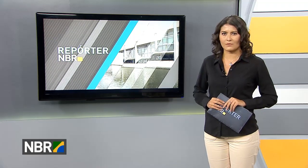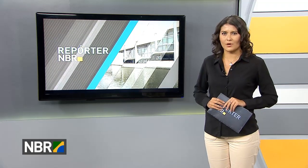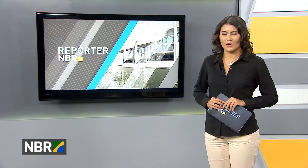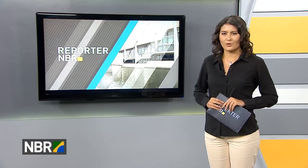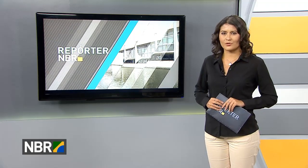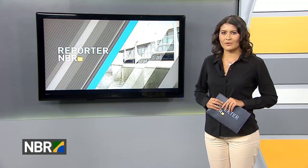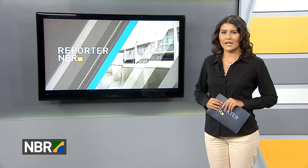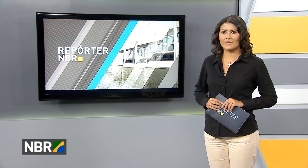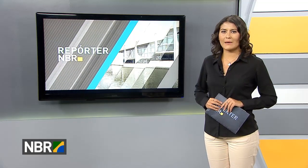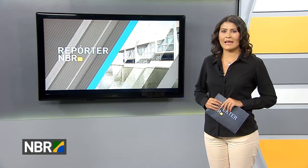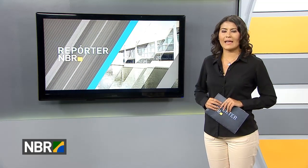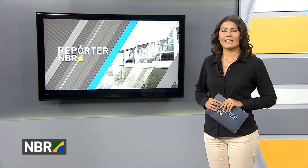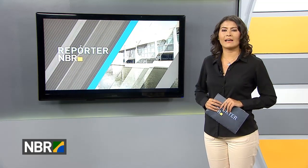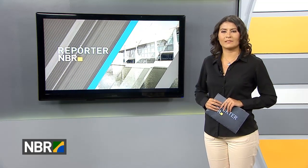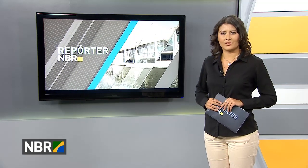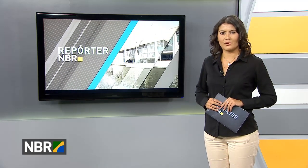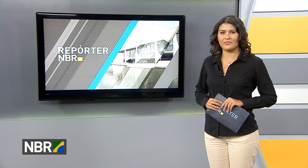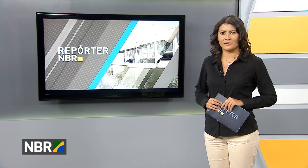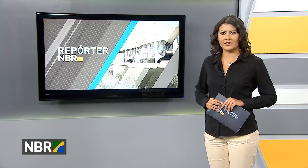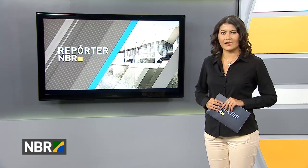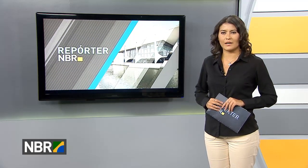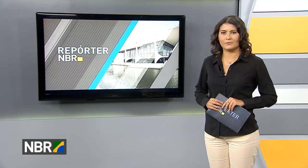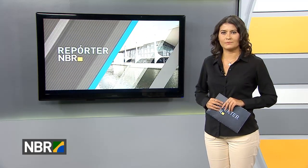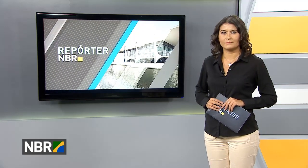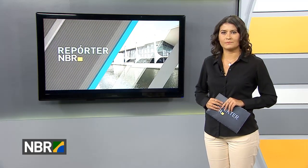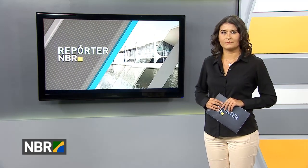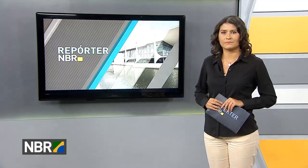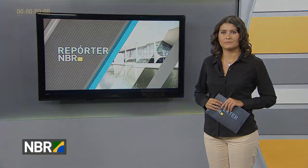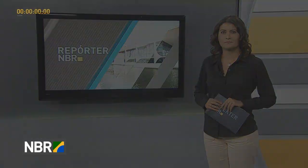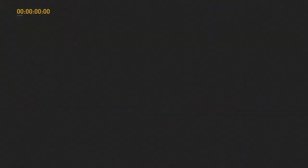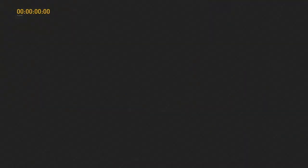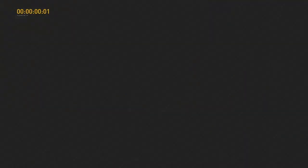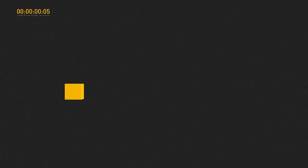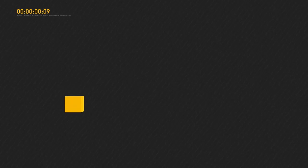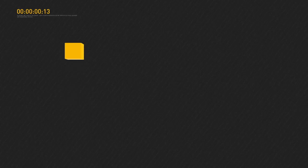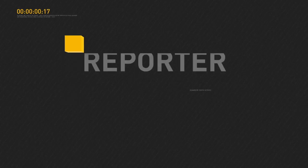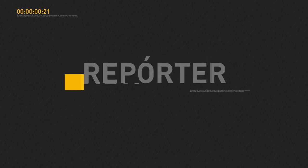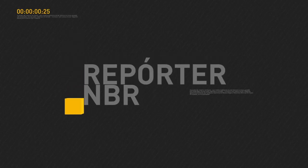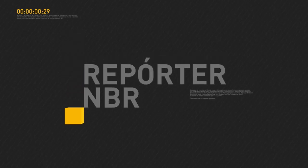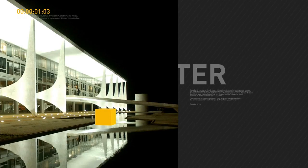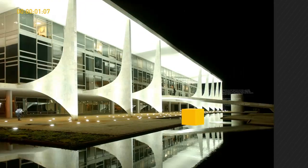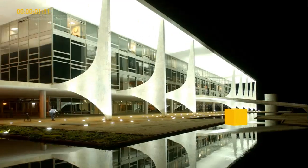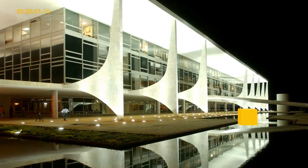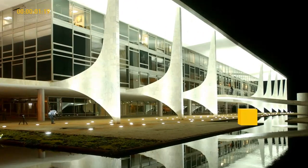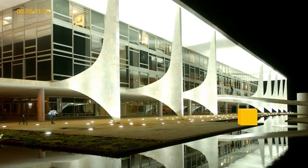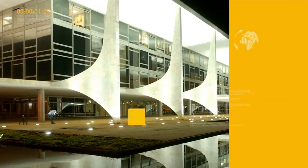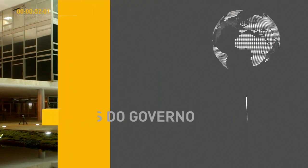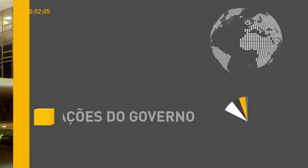programação. Continue na NBR, a TV do Governo Federal.